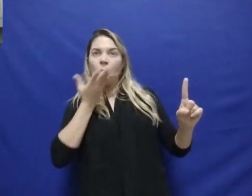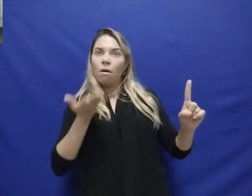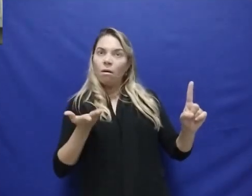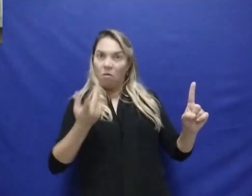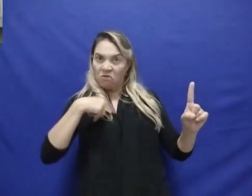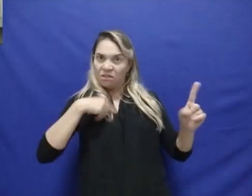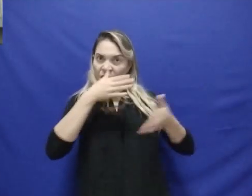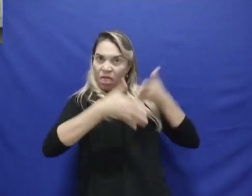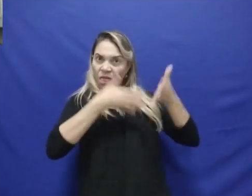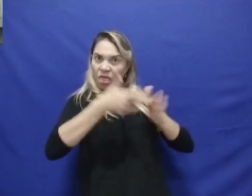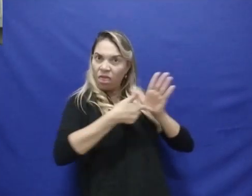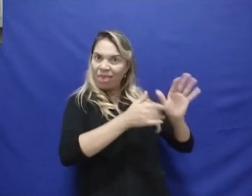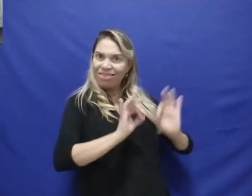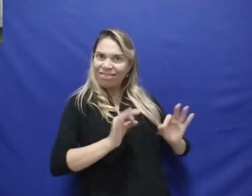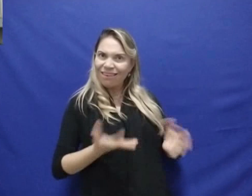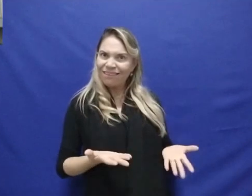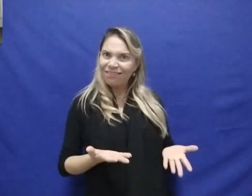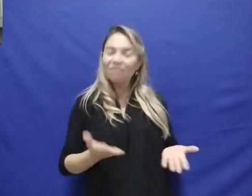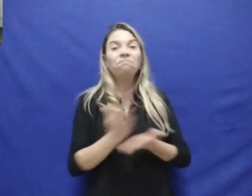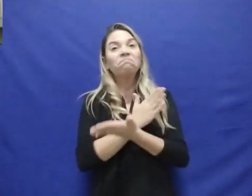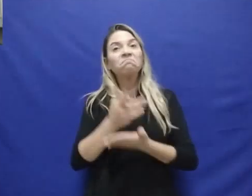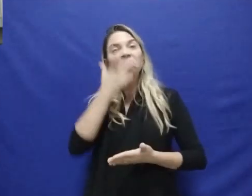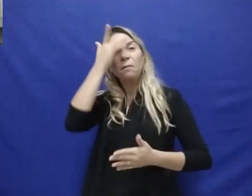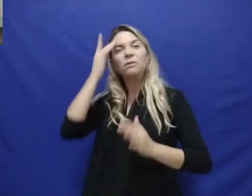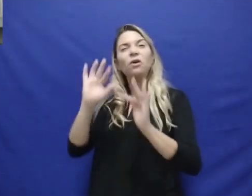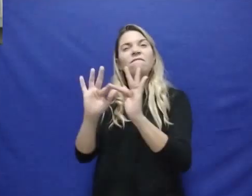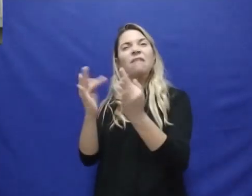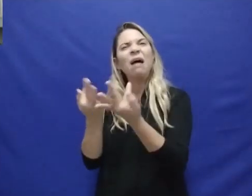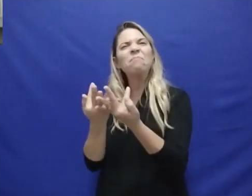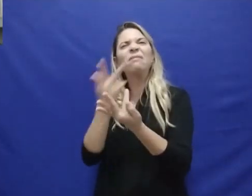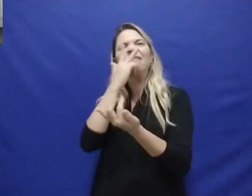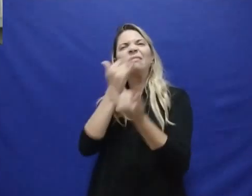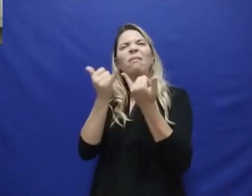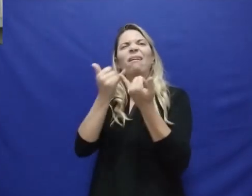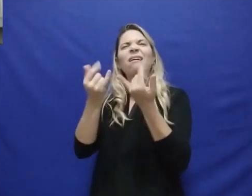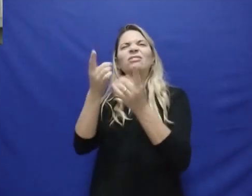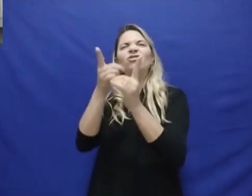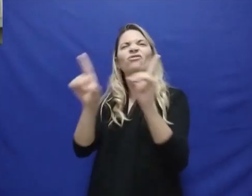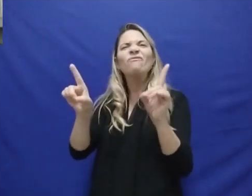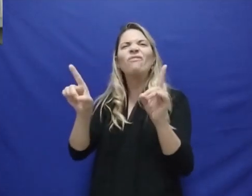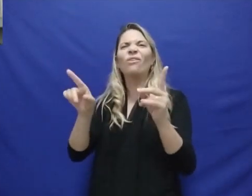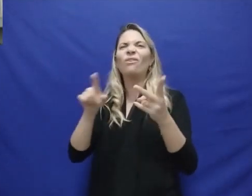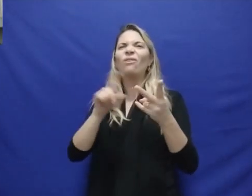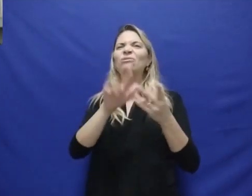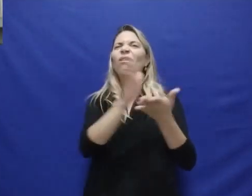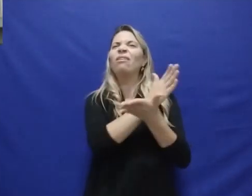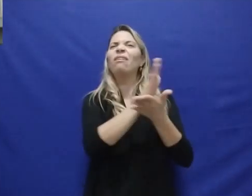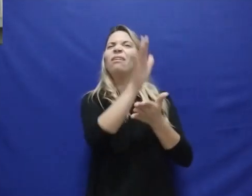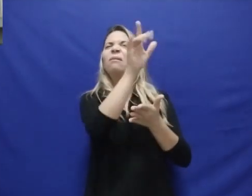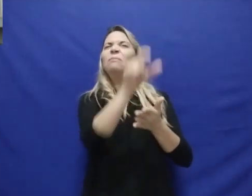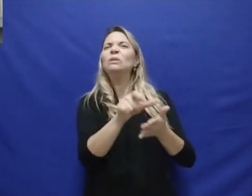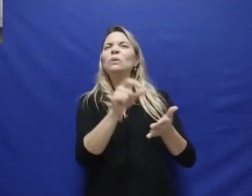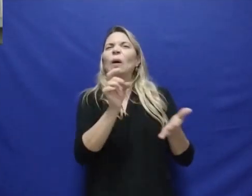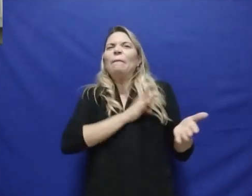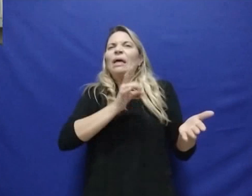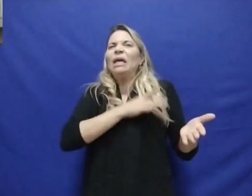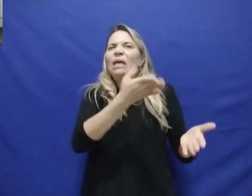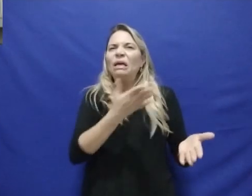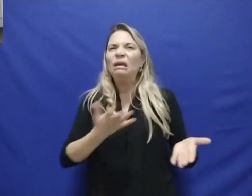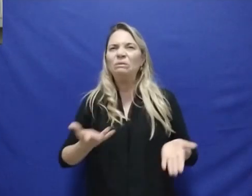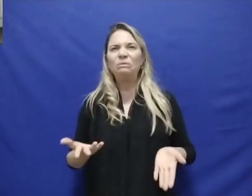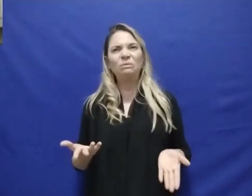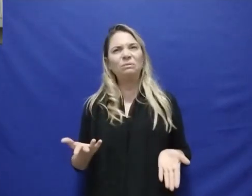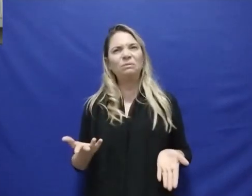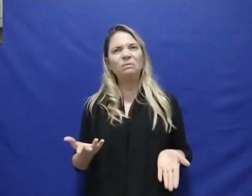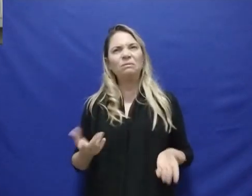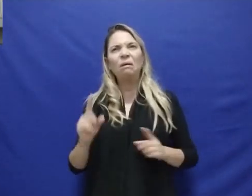a família destruída? Quem hoje está tomado pelo medo? Quem hoje precisa de referenciais para continuar olhando